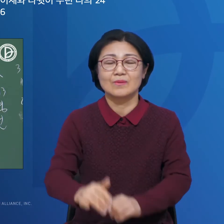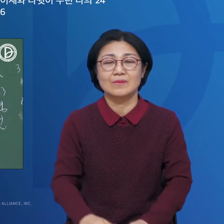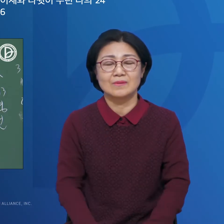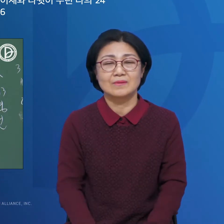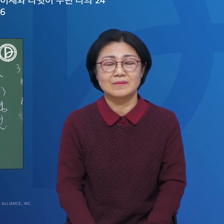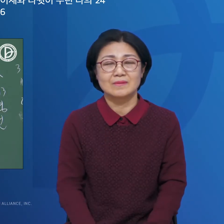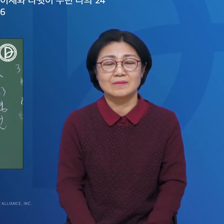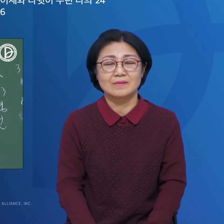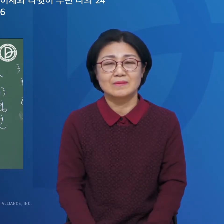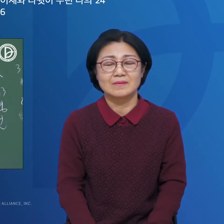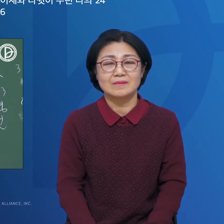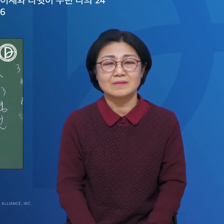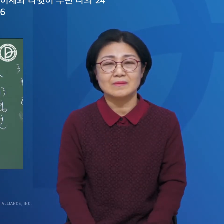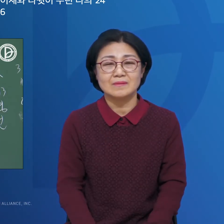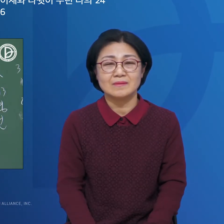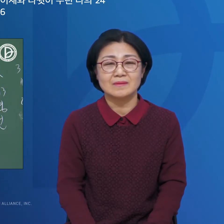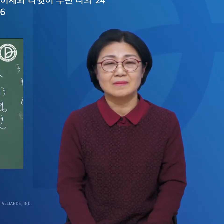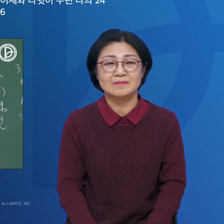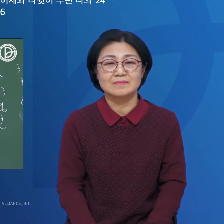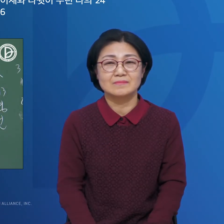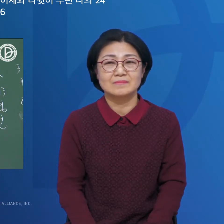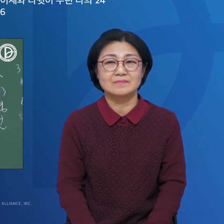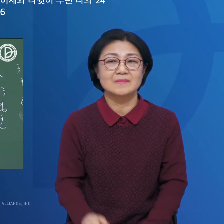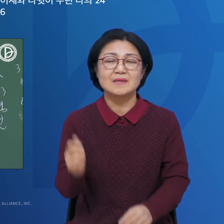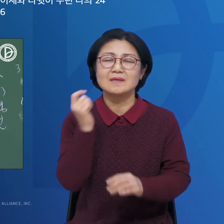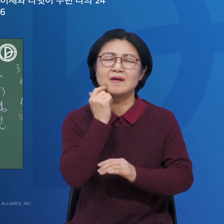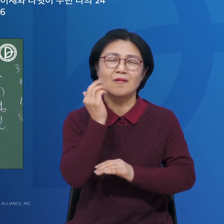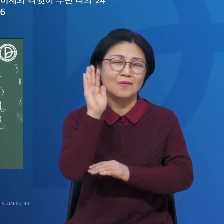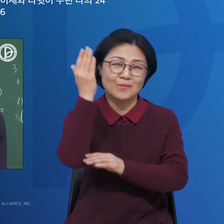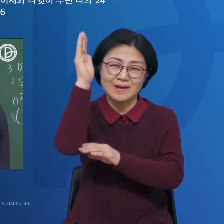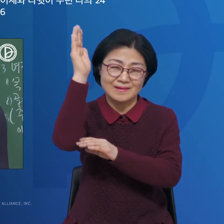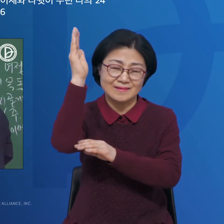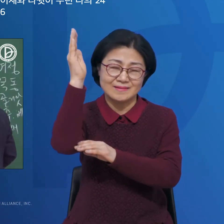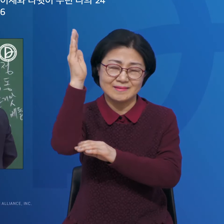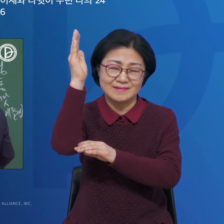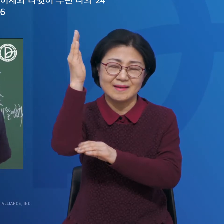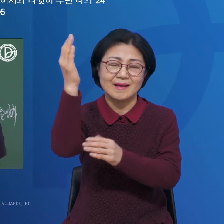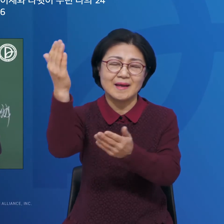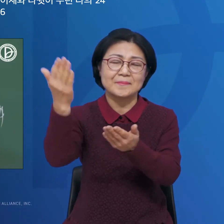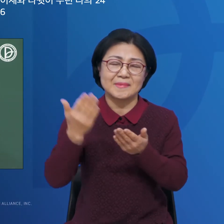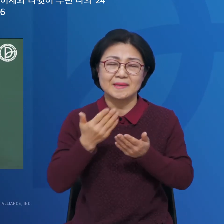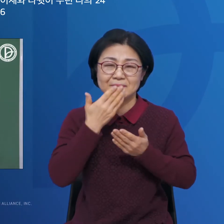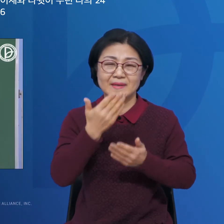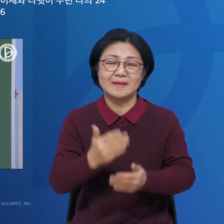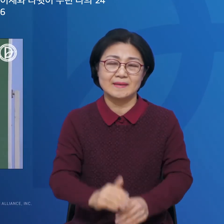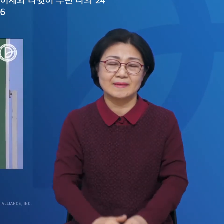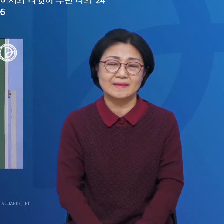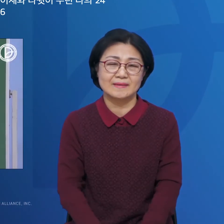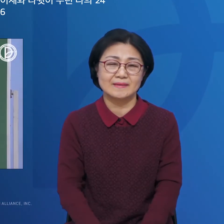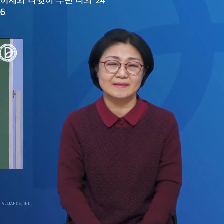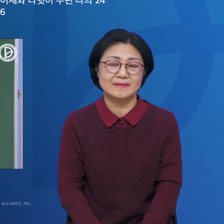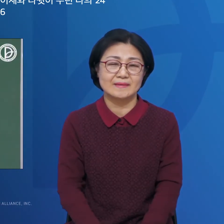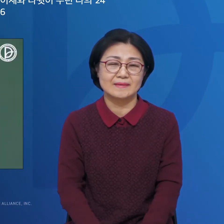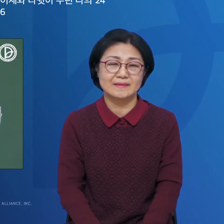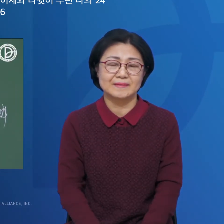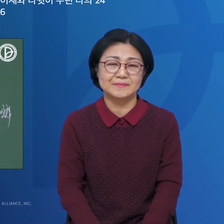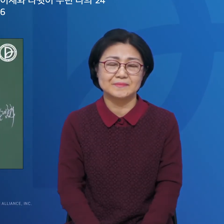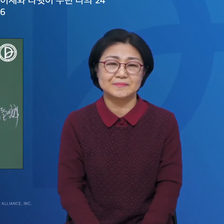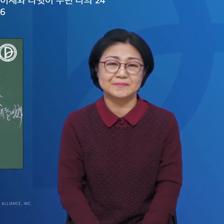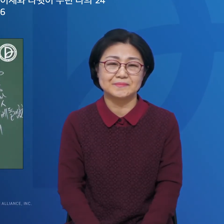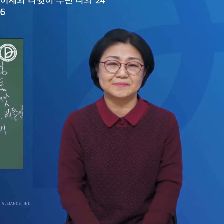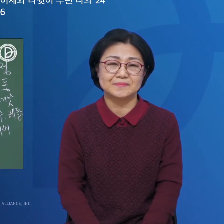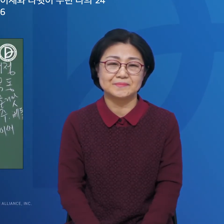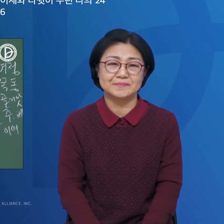많은 이 영광을 얻게 돼요. In addition, your parents receive much honor because of it. 이